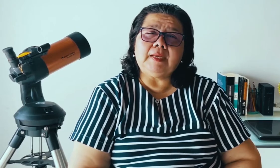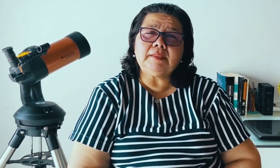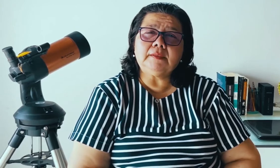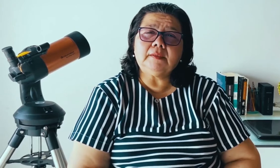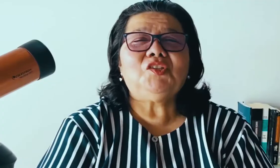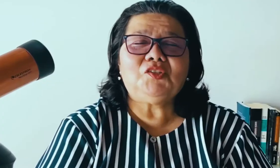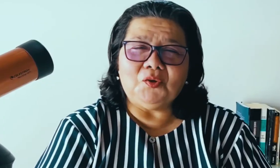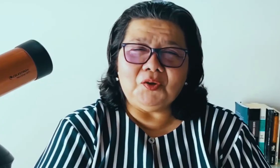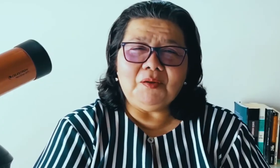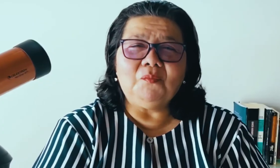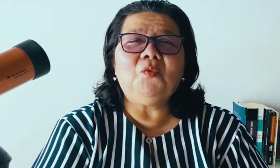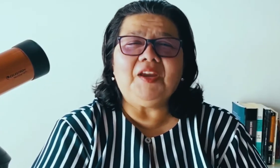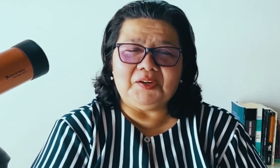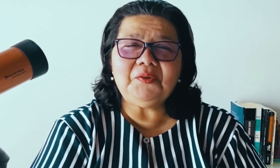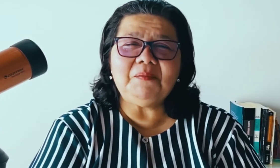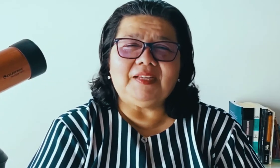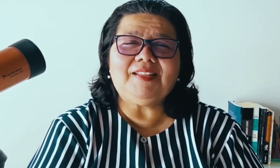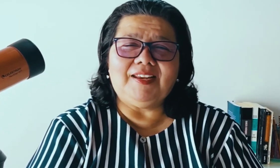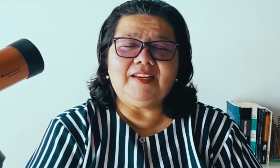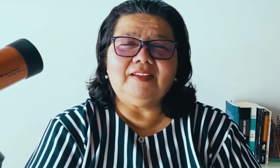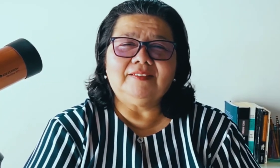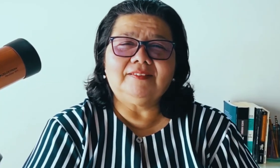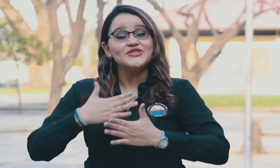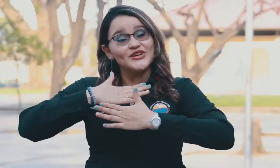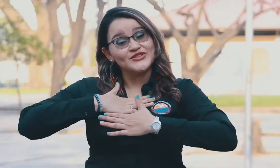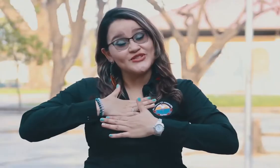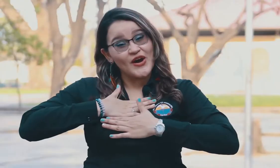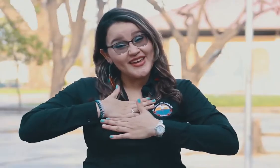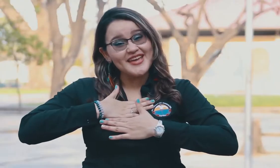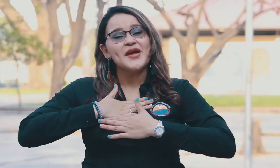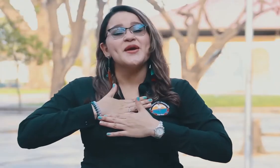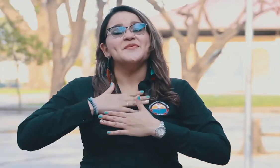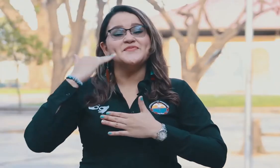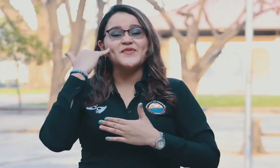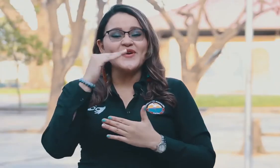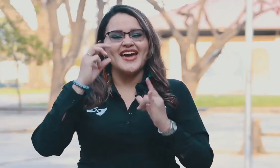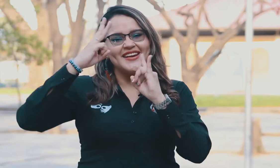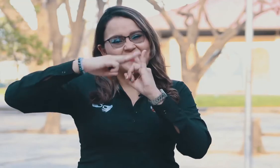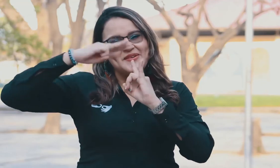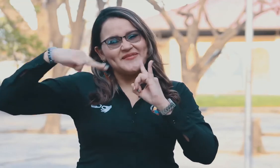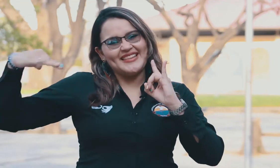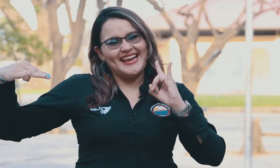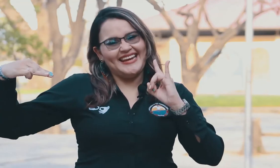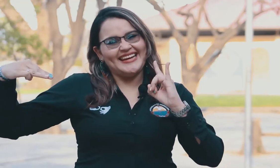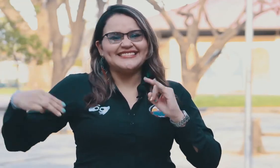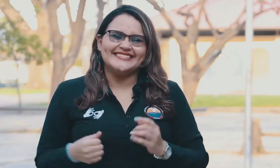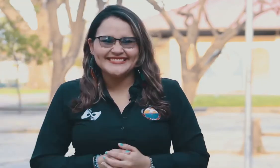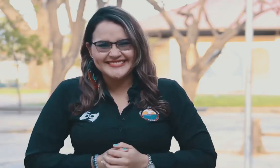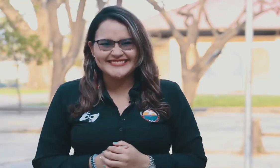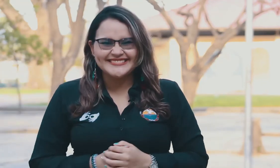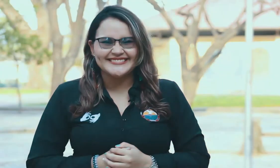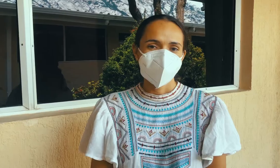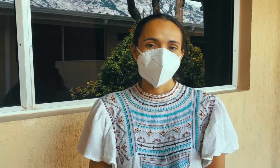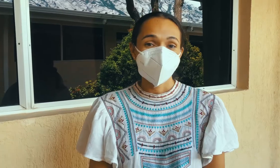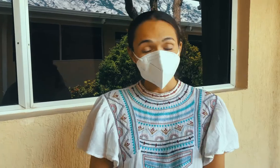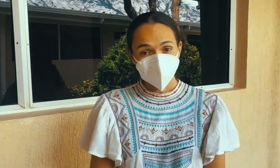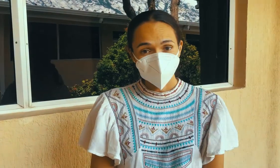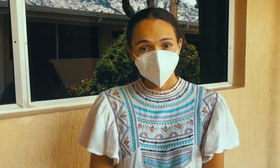sociales. Soy Mujer UniMagdalena. Yo soy Mujer UniMagdalena. Soy Mujer